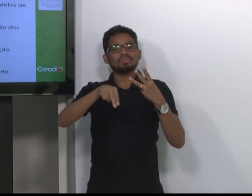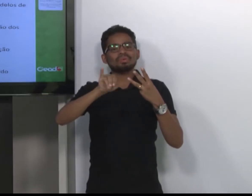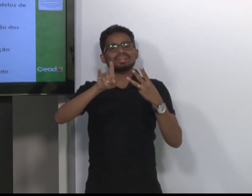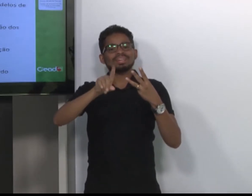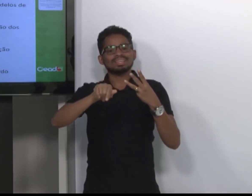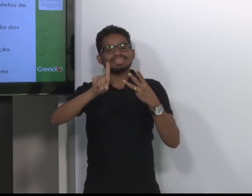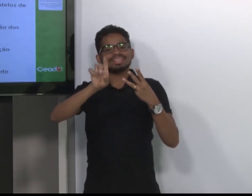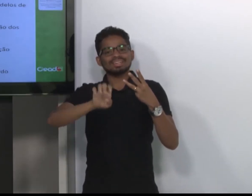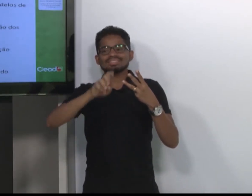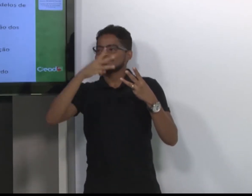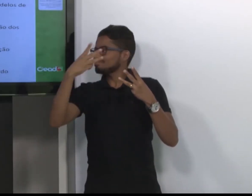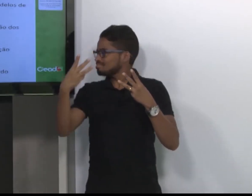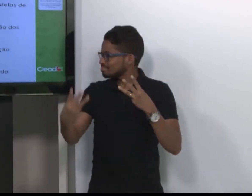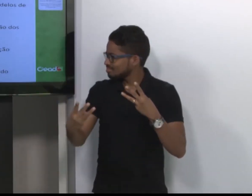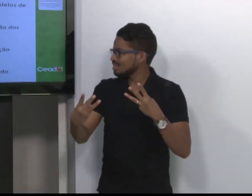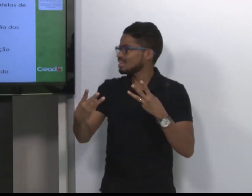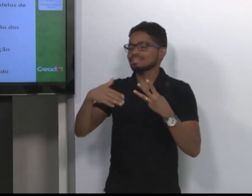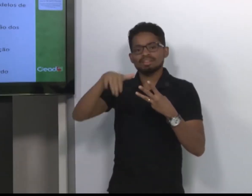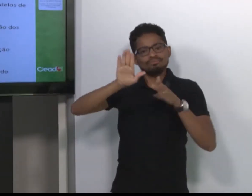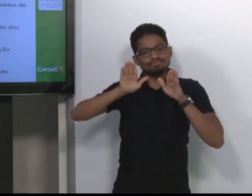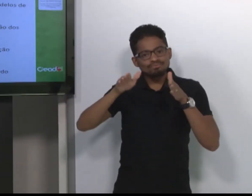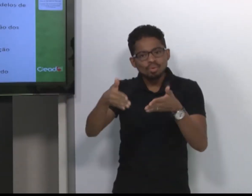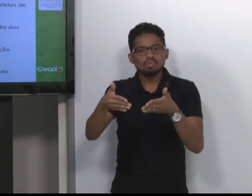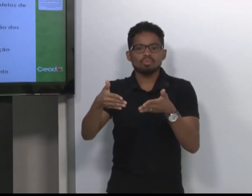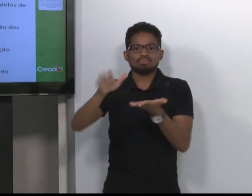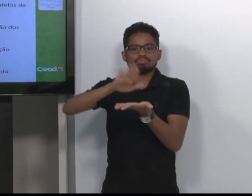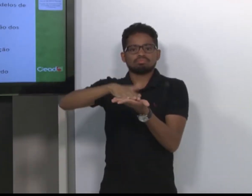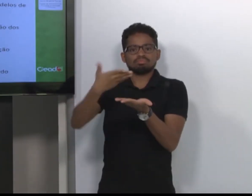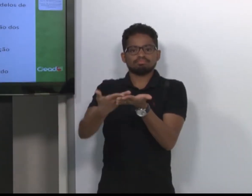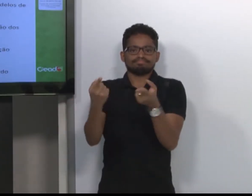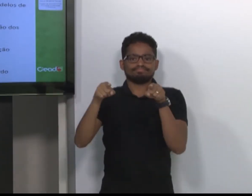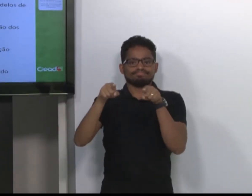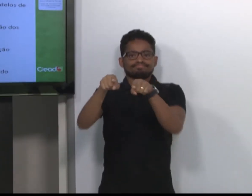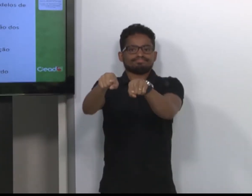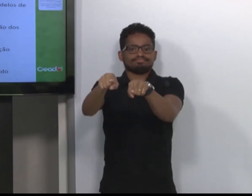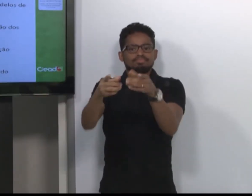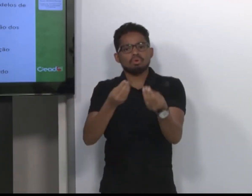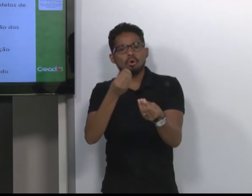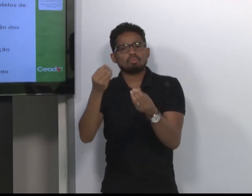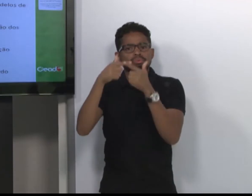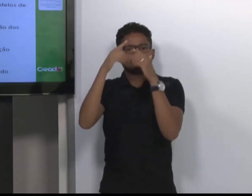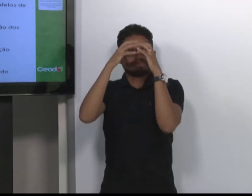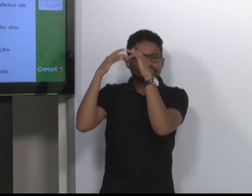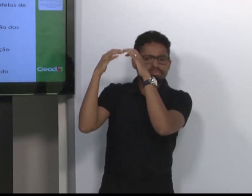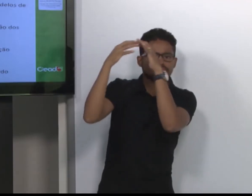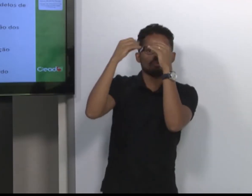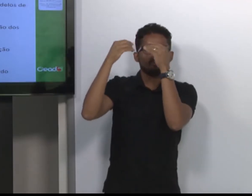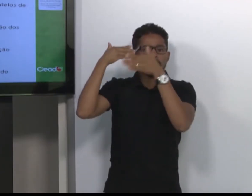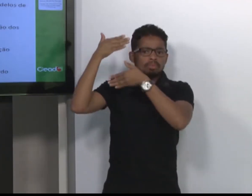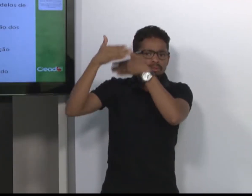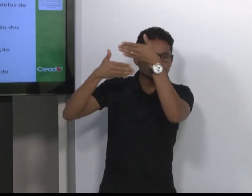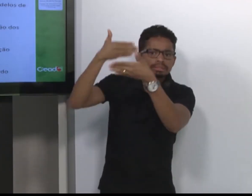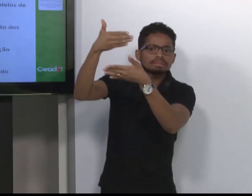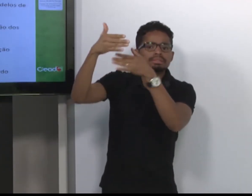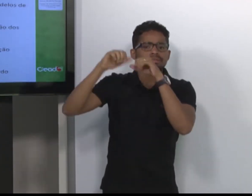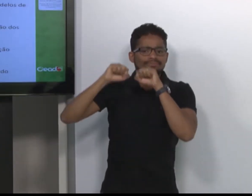unidade 3, focaremos no processo de interpretação simultânea, os